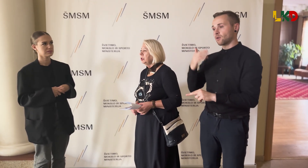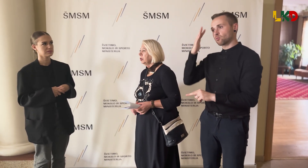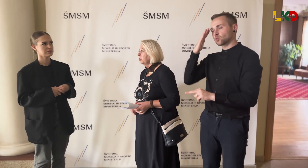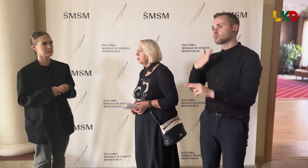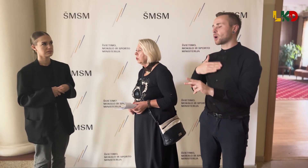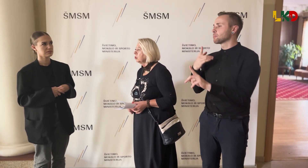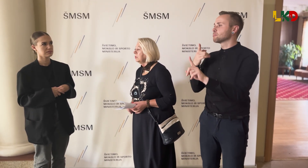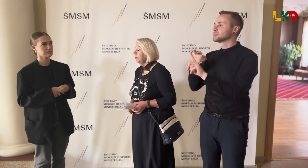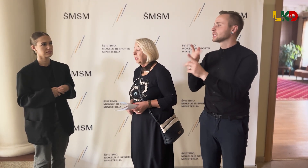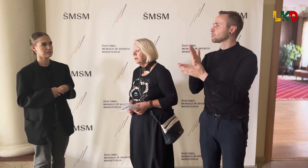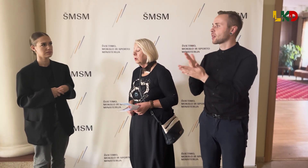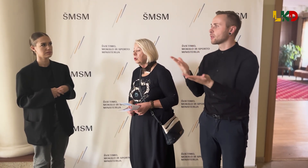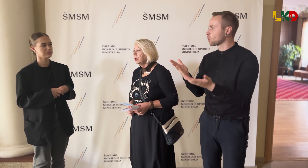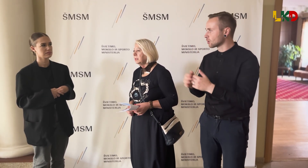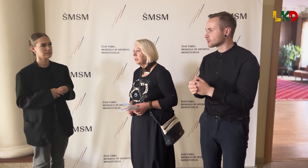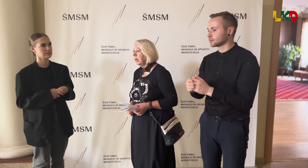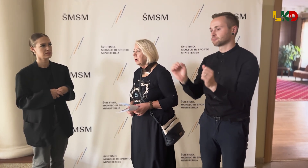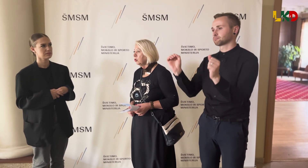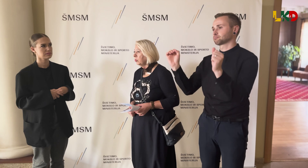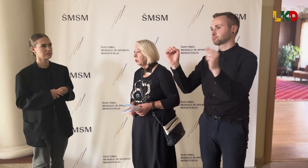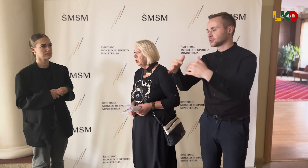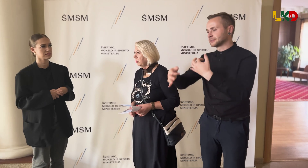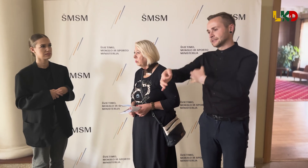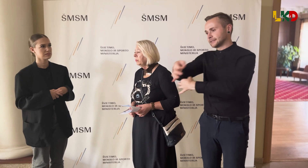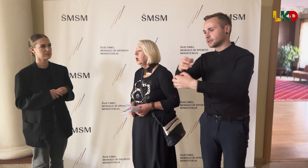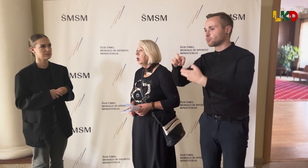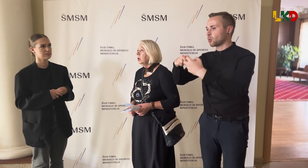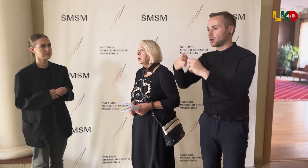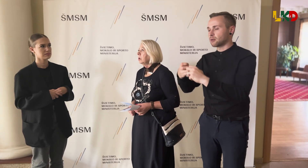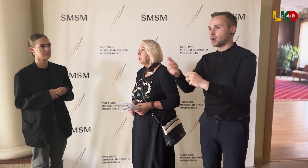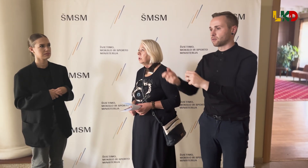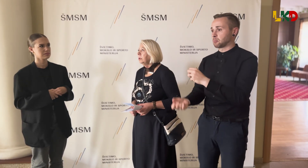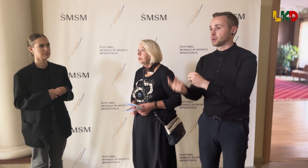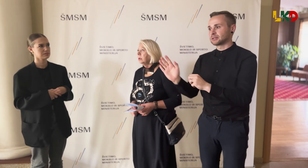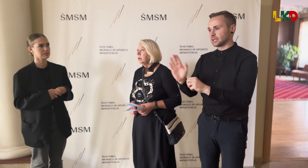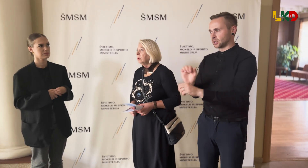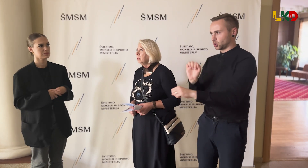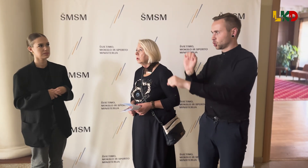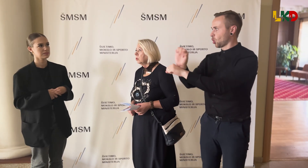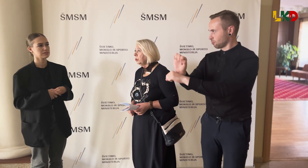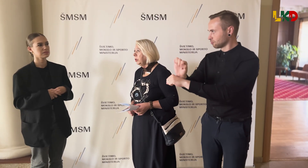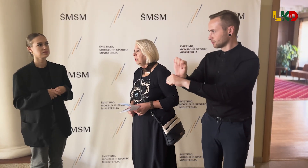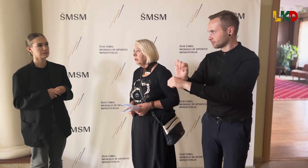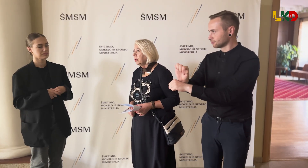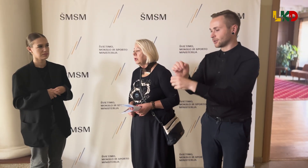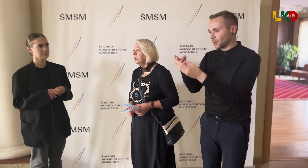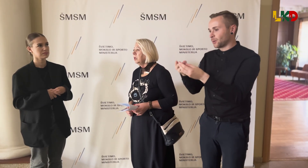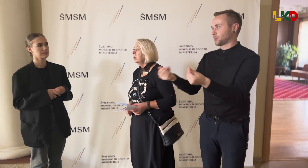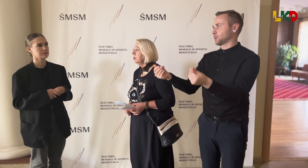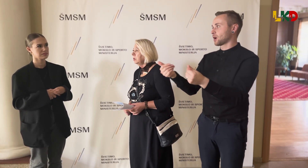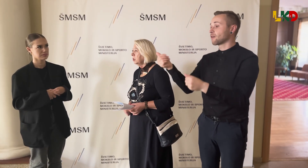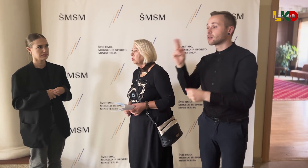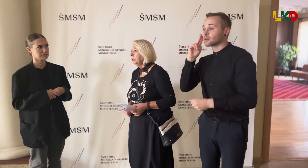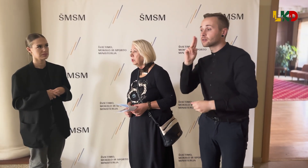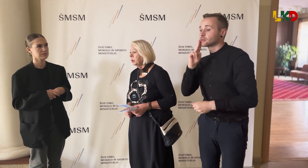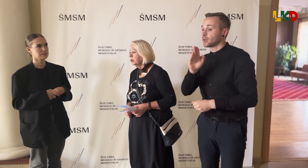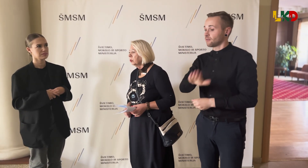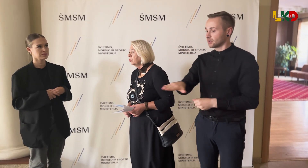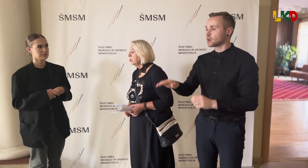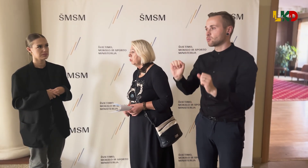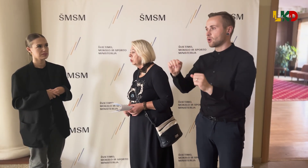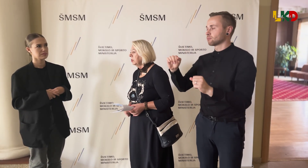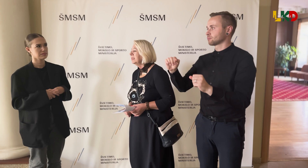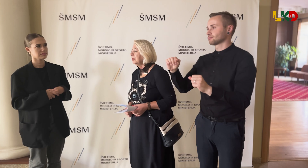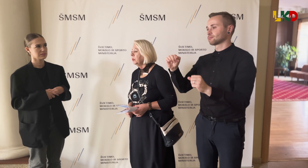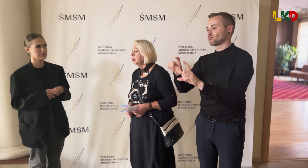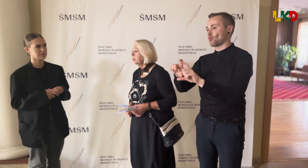tikslas šiandien yra susidurti ir iškasti kelią tom problemom, kad kurtieji vaikai integruotų į bendrąjį